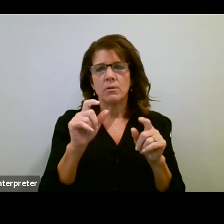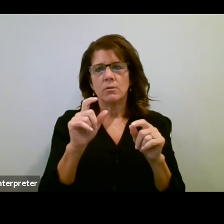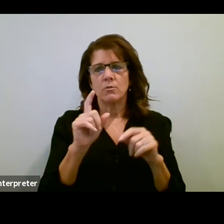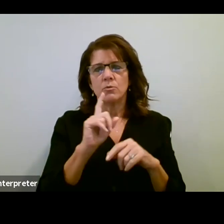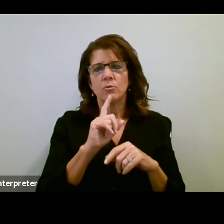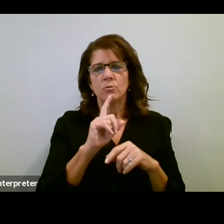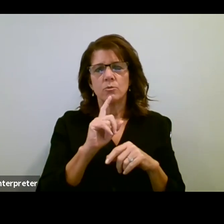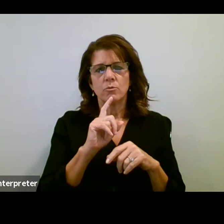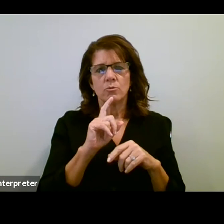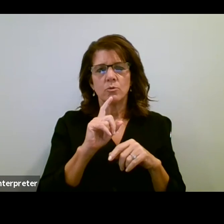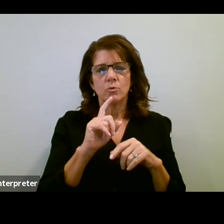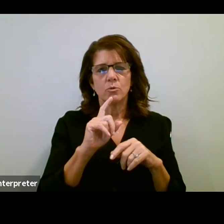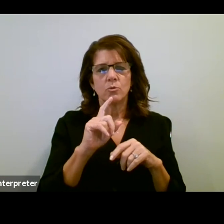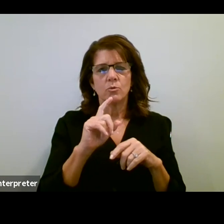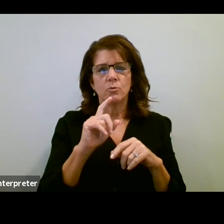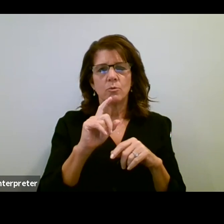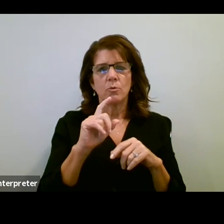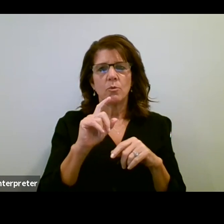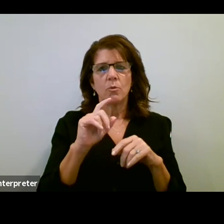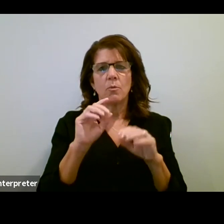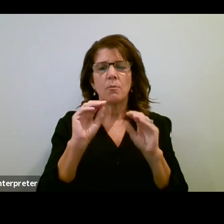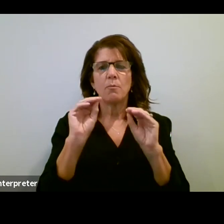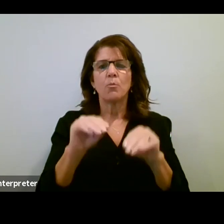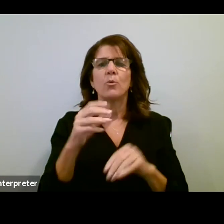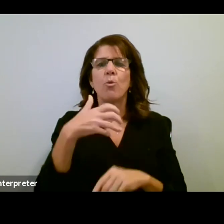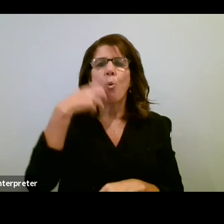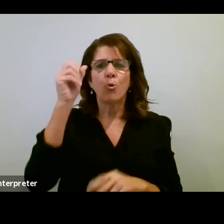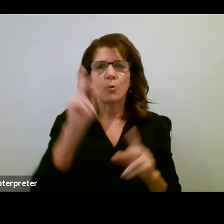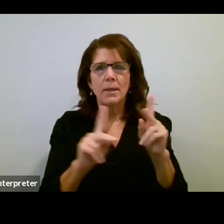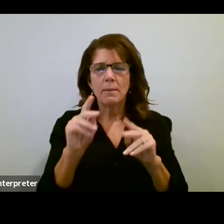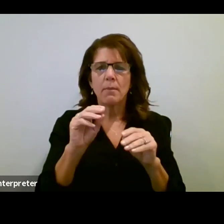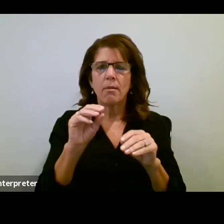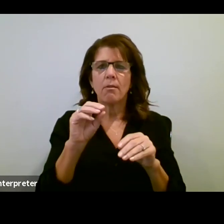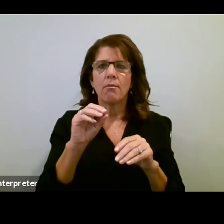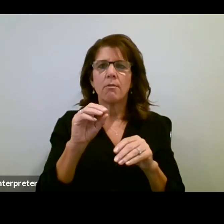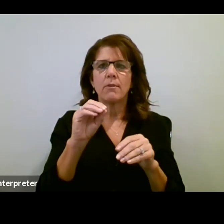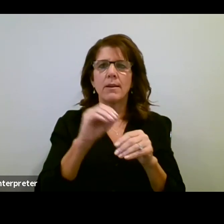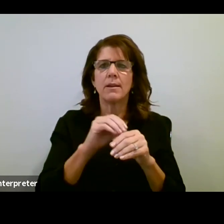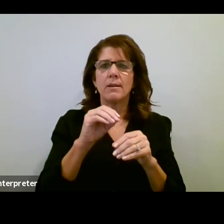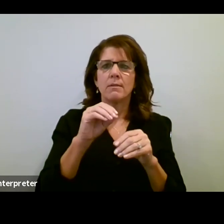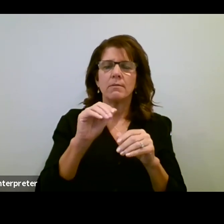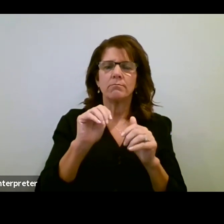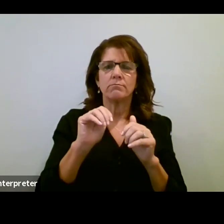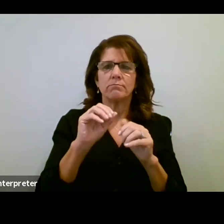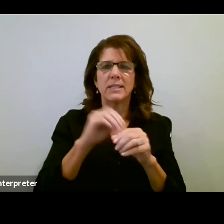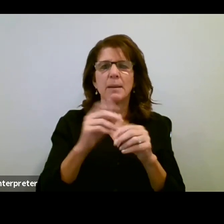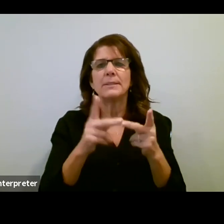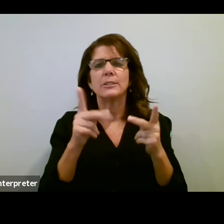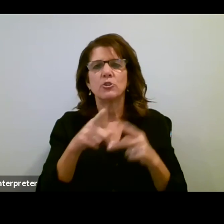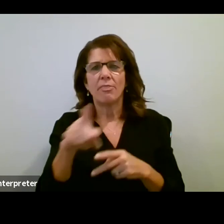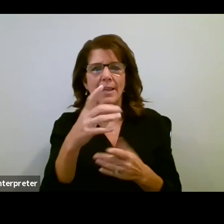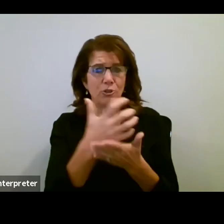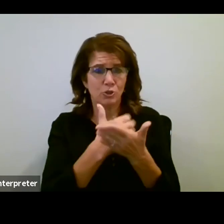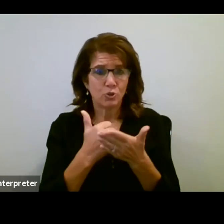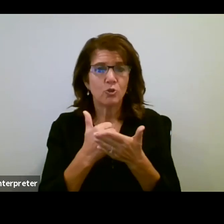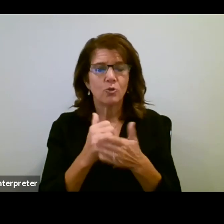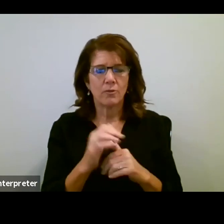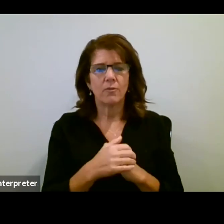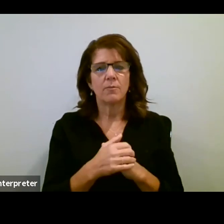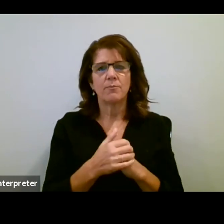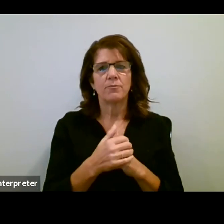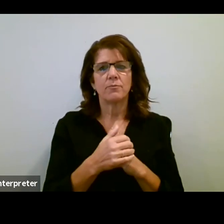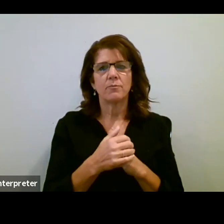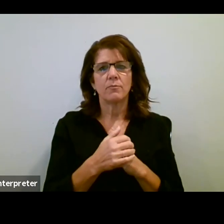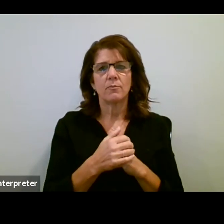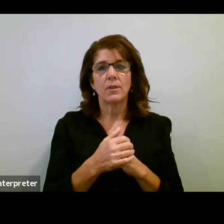corresponda y la calidad de vida que merecen, y nuestro trabajo es clave para el éxito de esto. Quiero